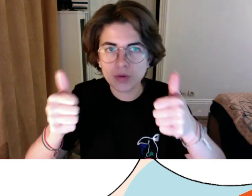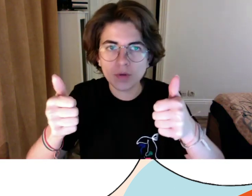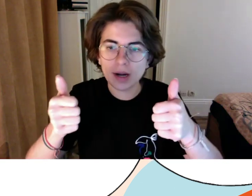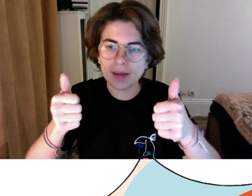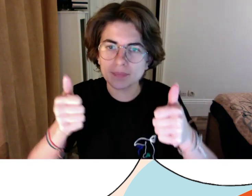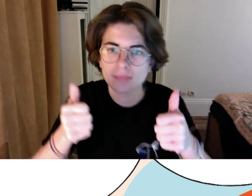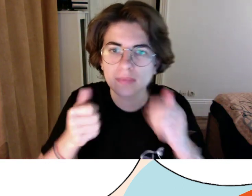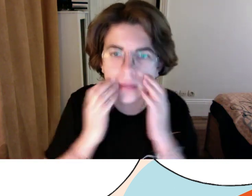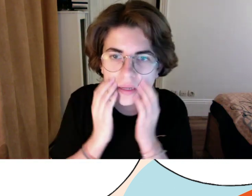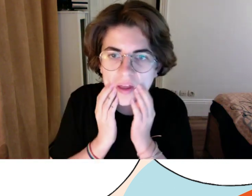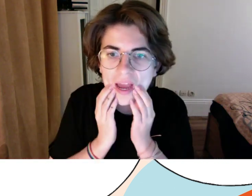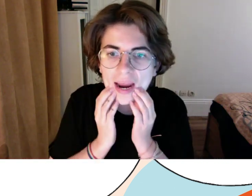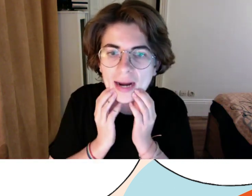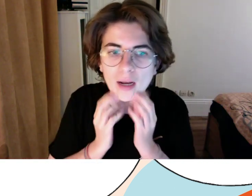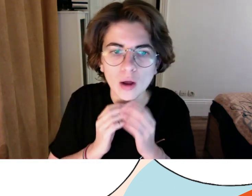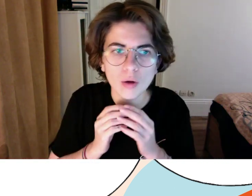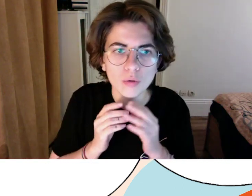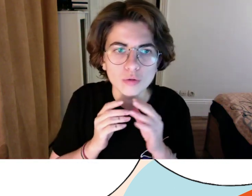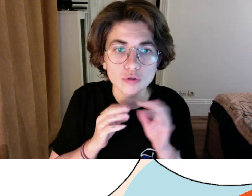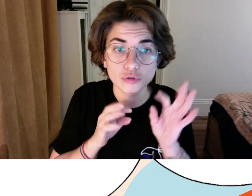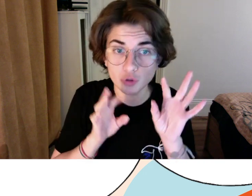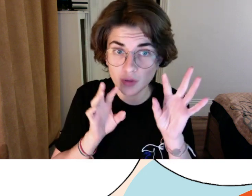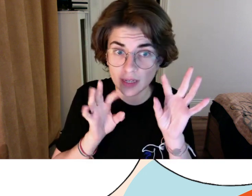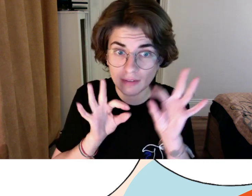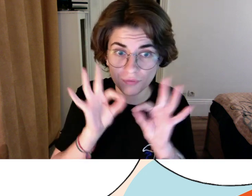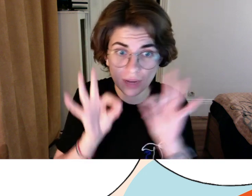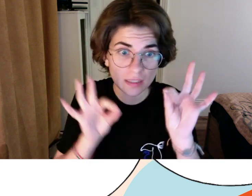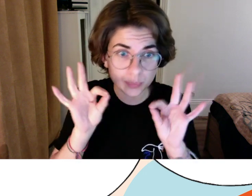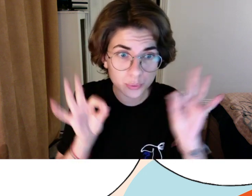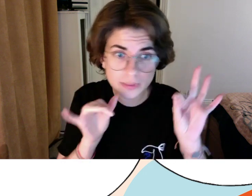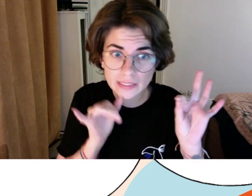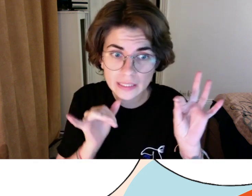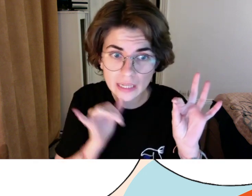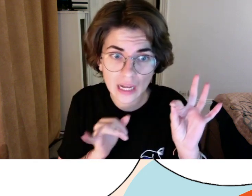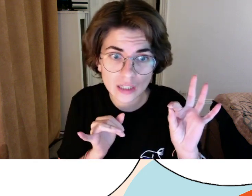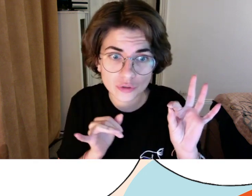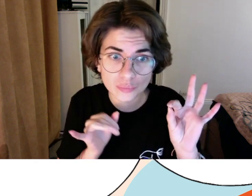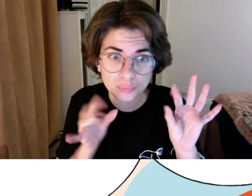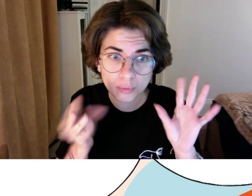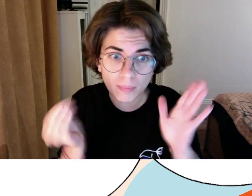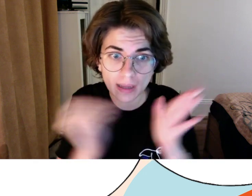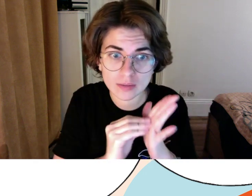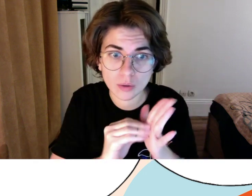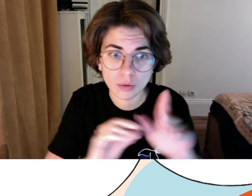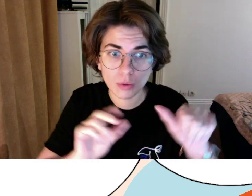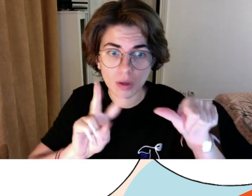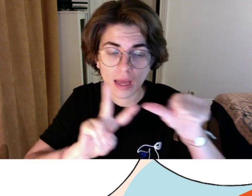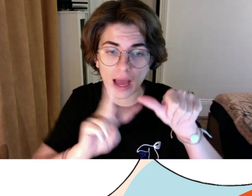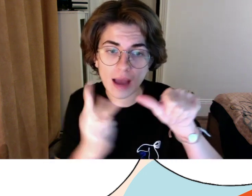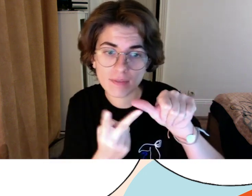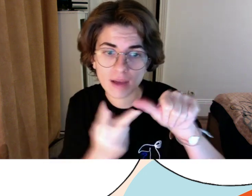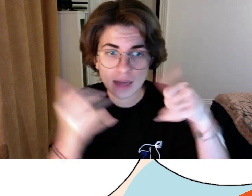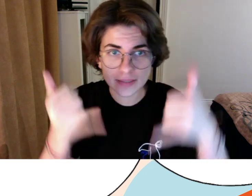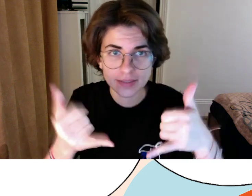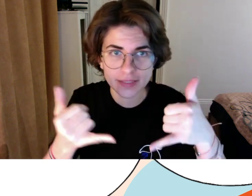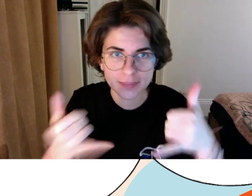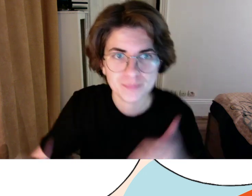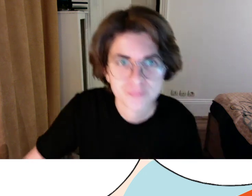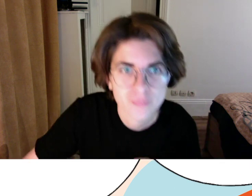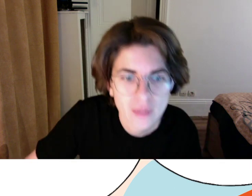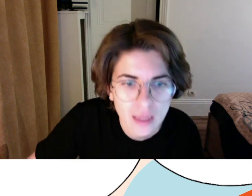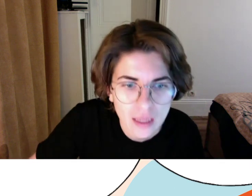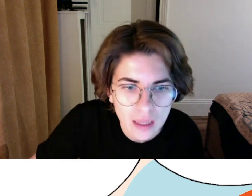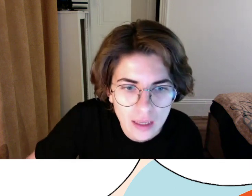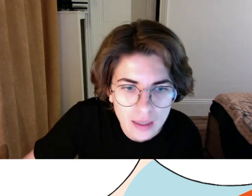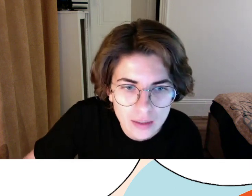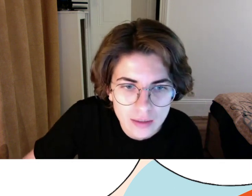Me revoilà. Alors, je vais faire le petit réglage pour mettre Ava ici.